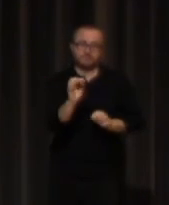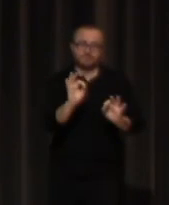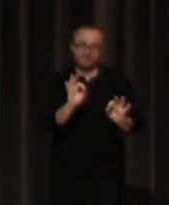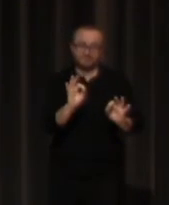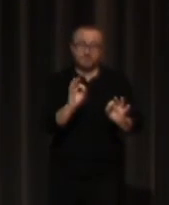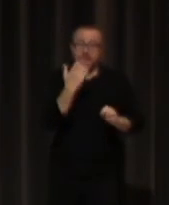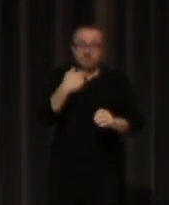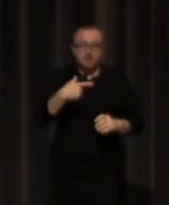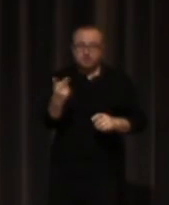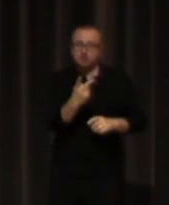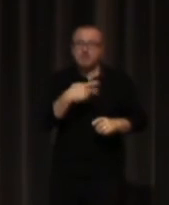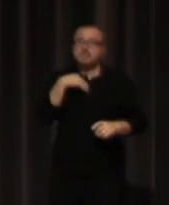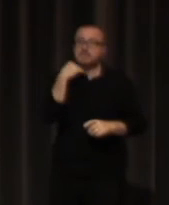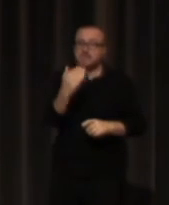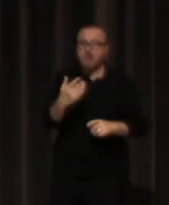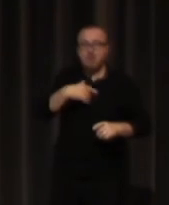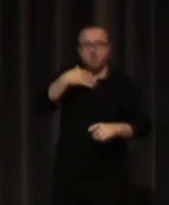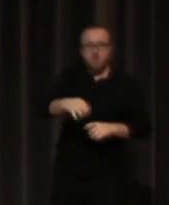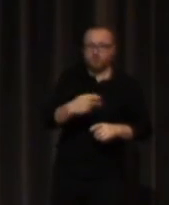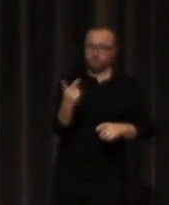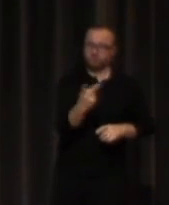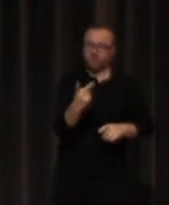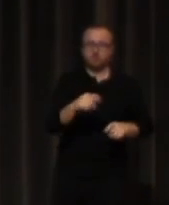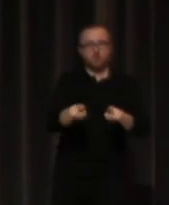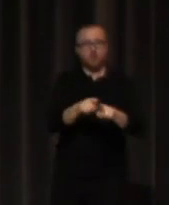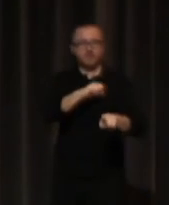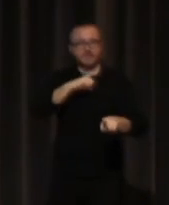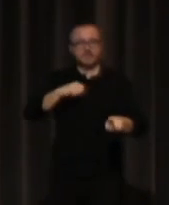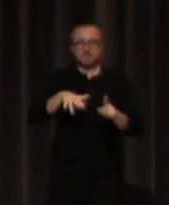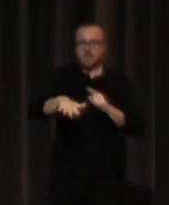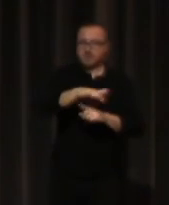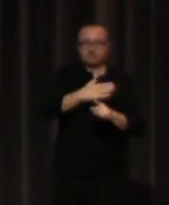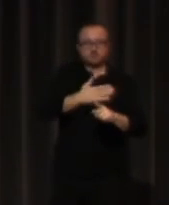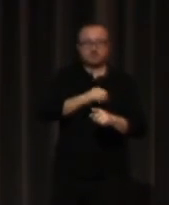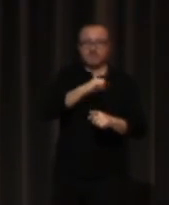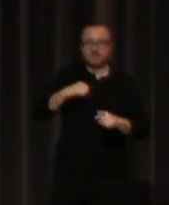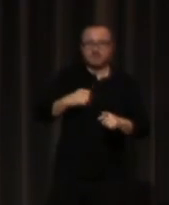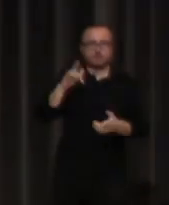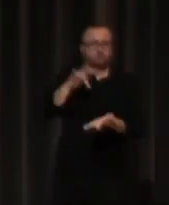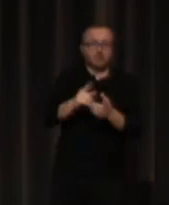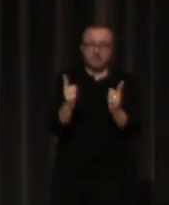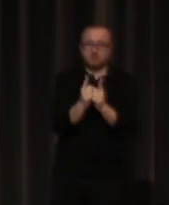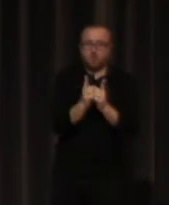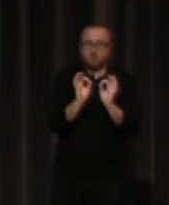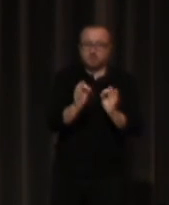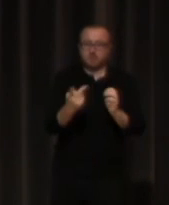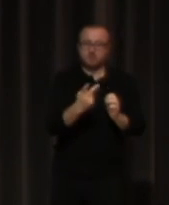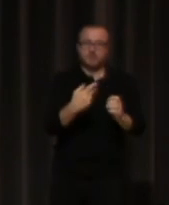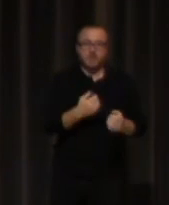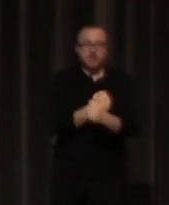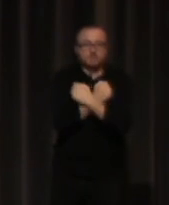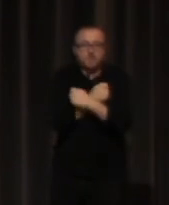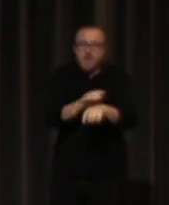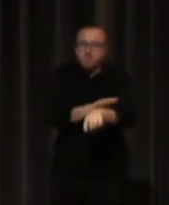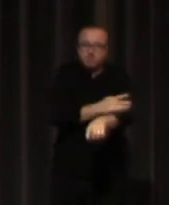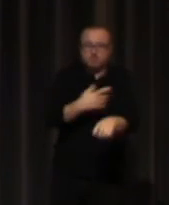si sabem que és possible en una intimitat, en un moment, sentir-se